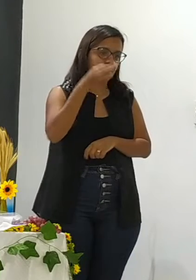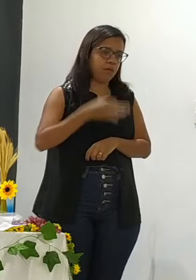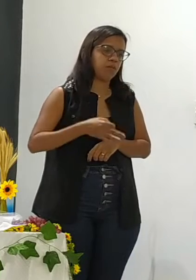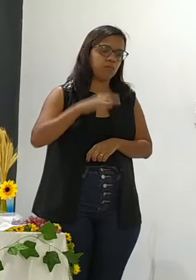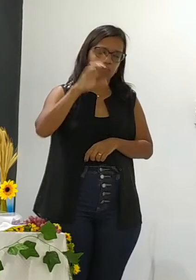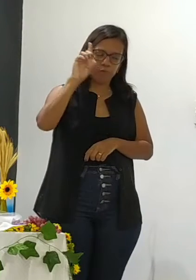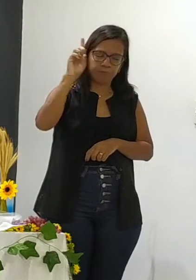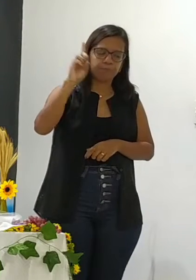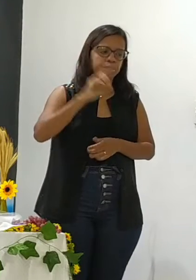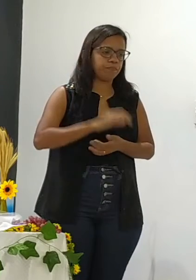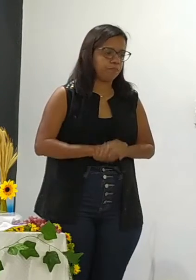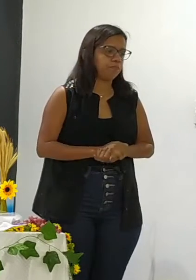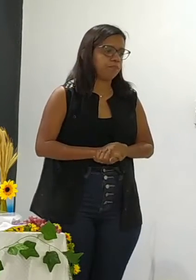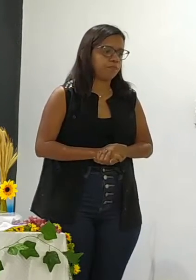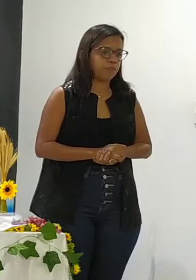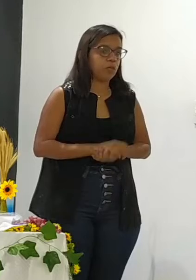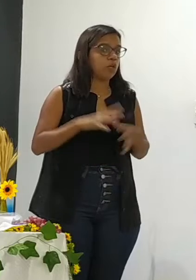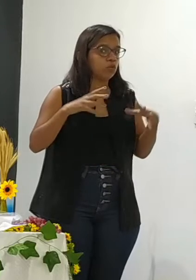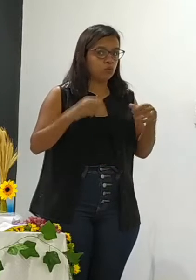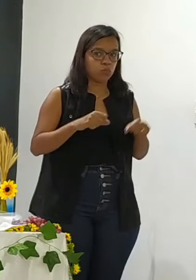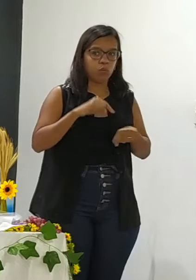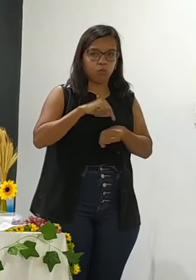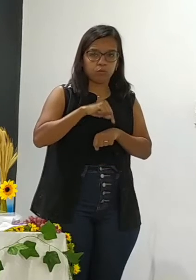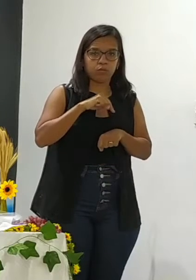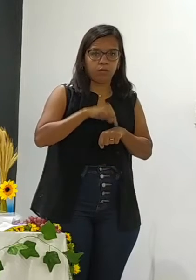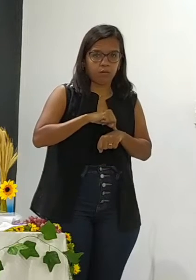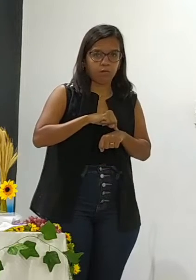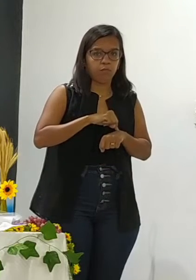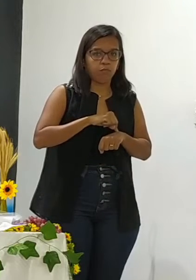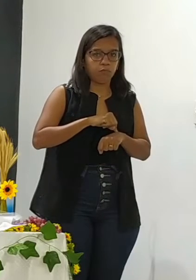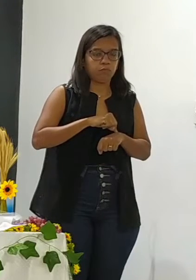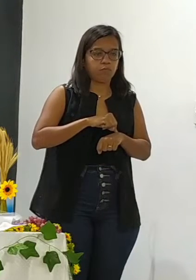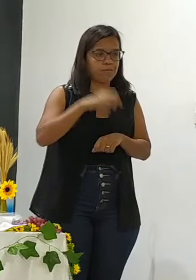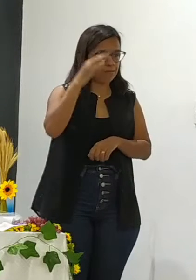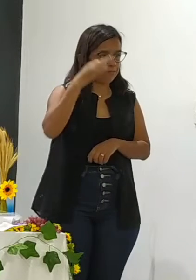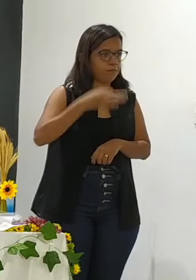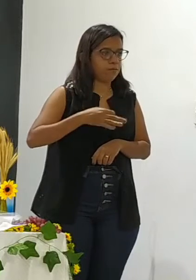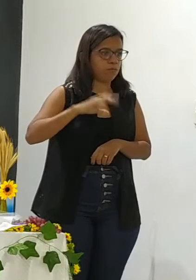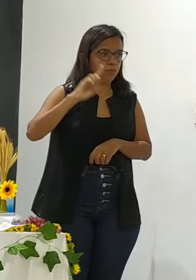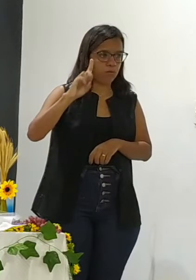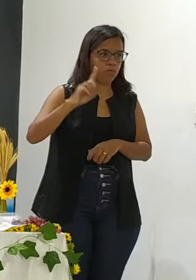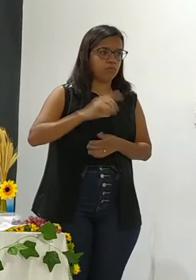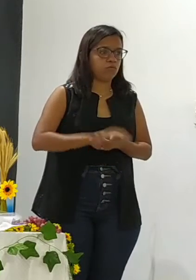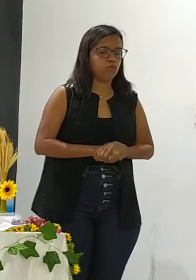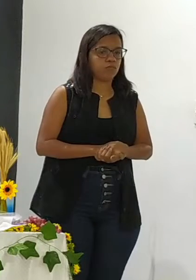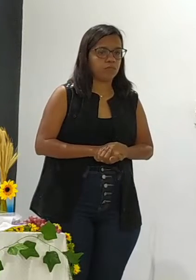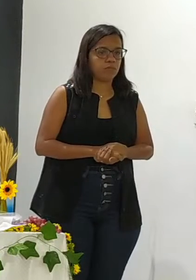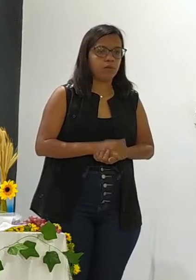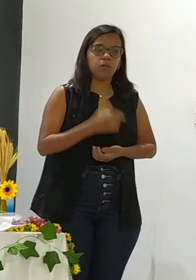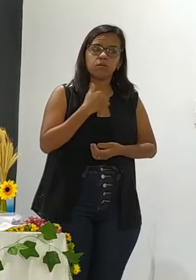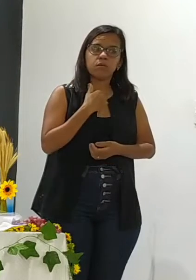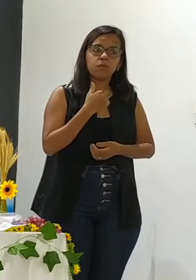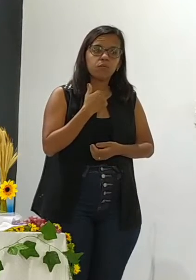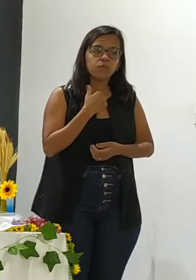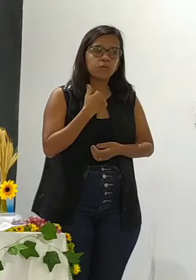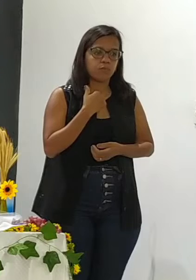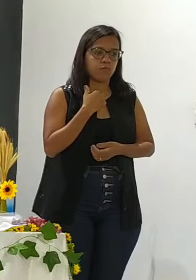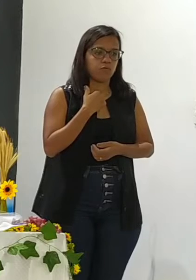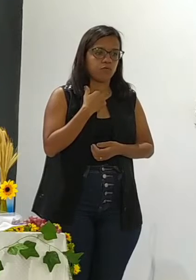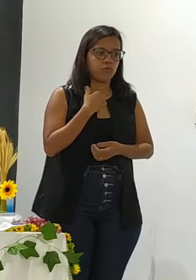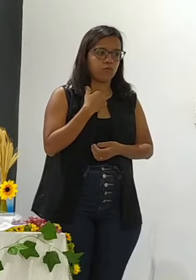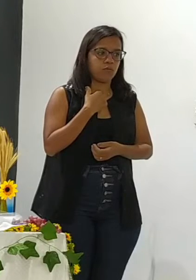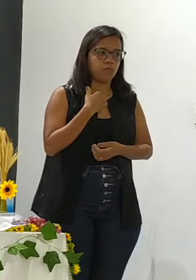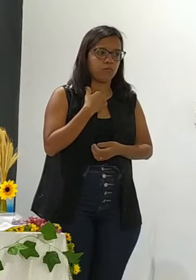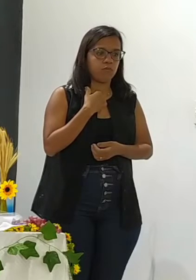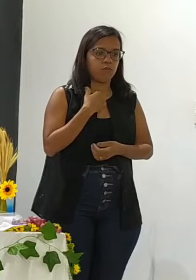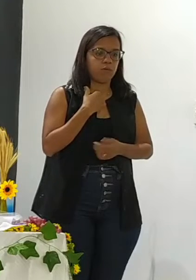determinado, irmãos. Tudo há um tempo determinado. Então nós não podemos passar